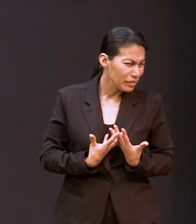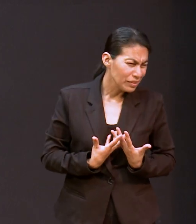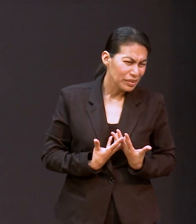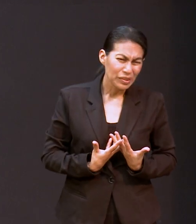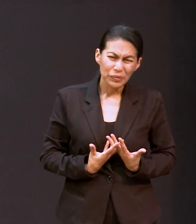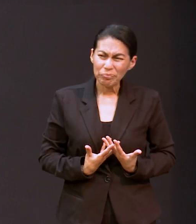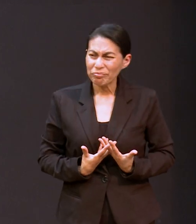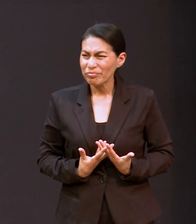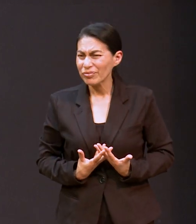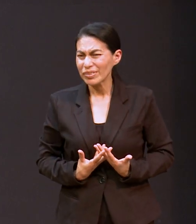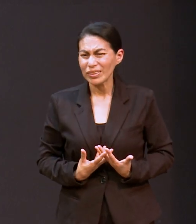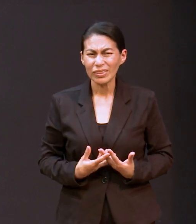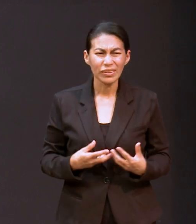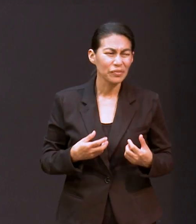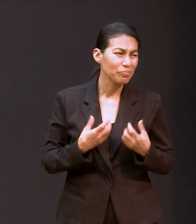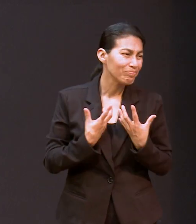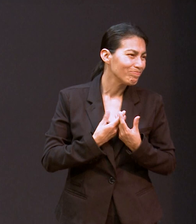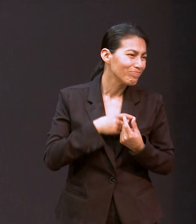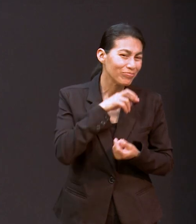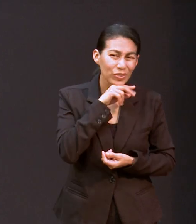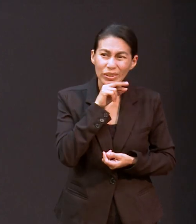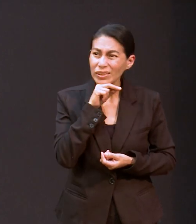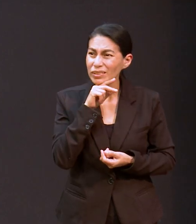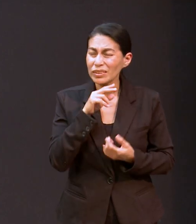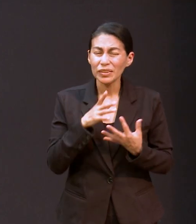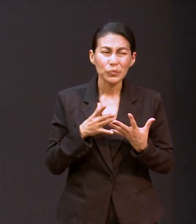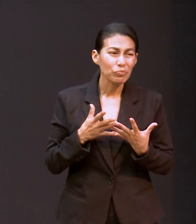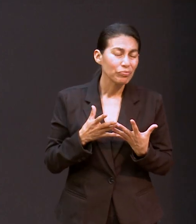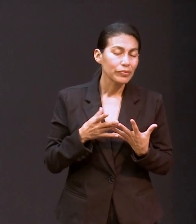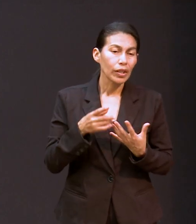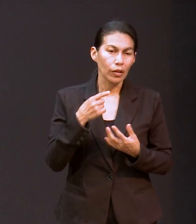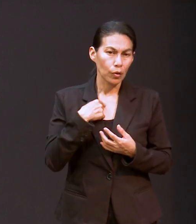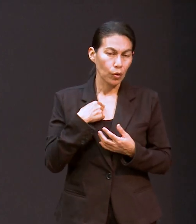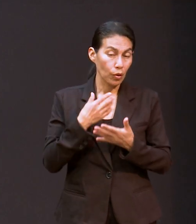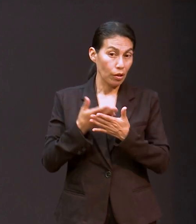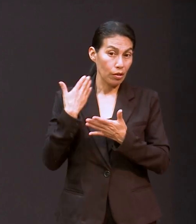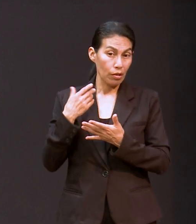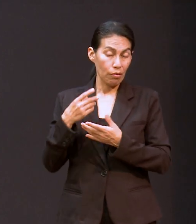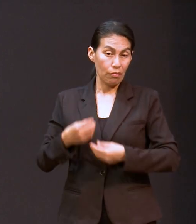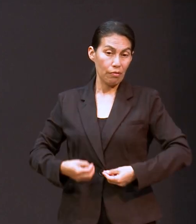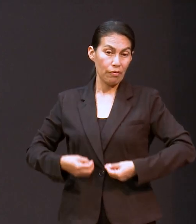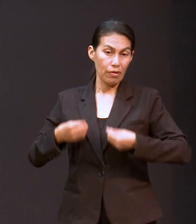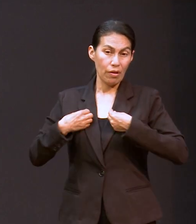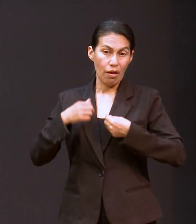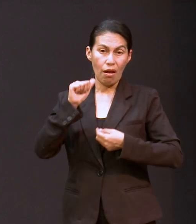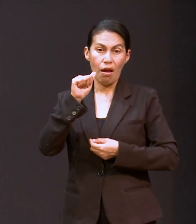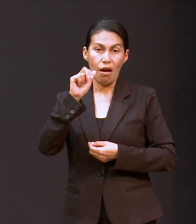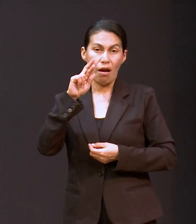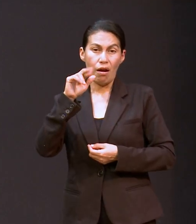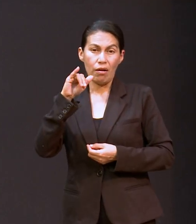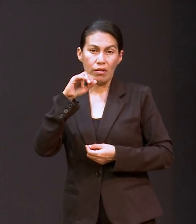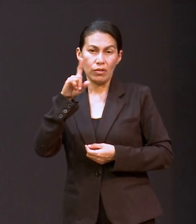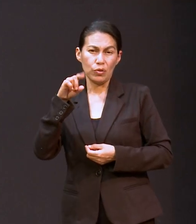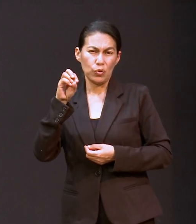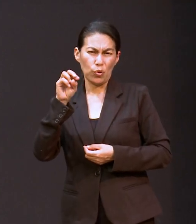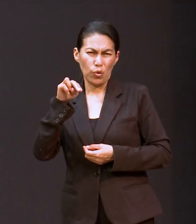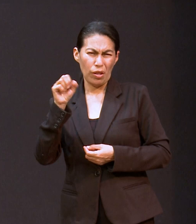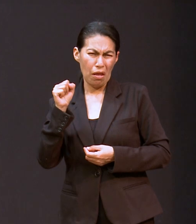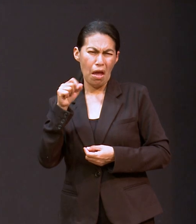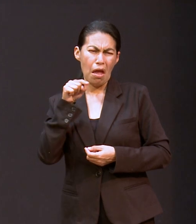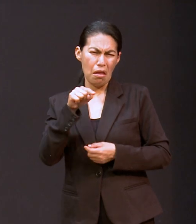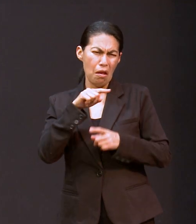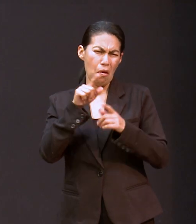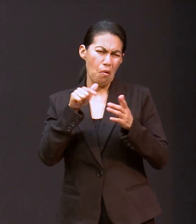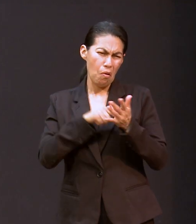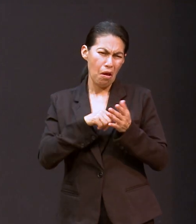No ya no había paz en mi vida y llegué a un tiempo en ese tiempo estaba viviendo en Arizona y allá hay muchas